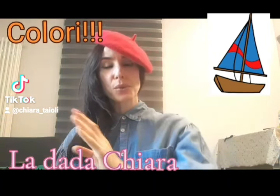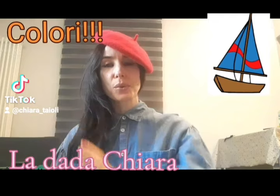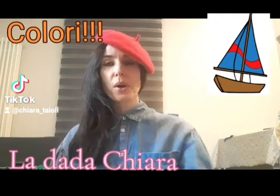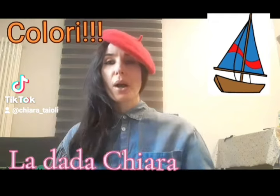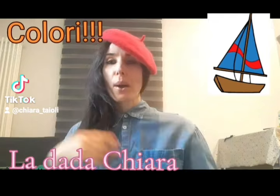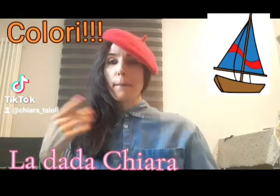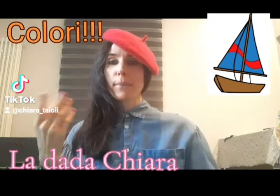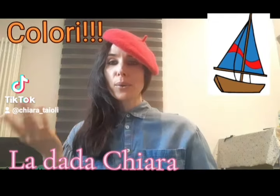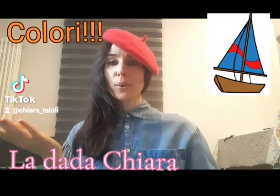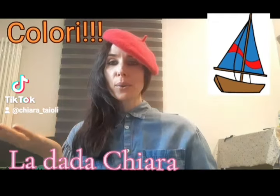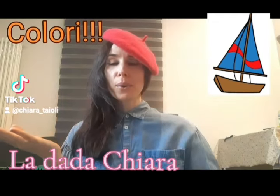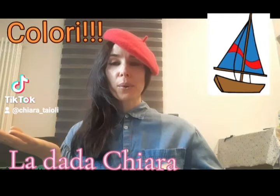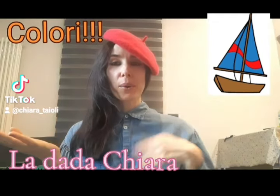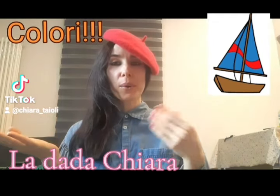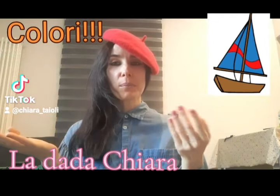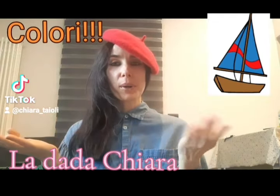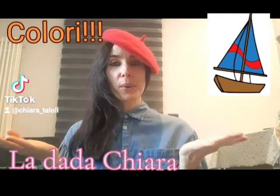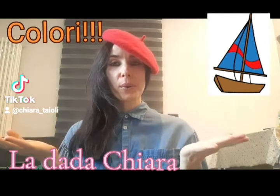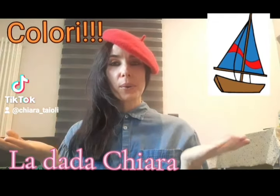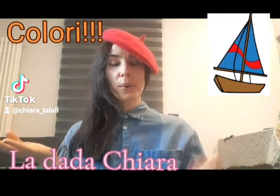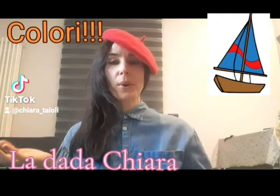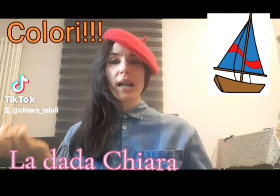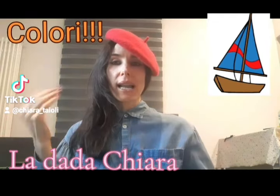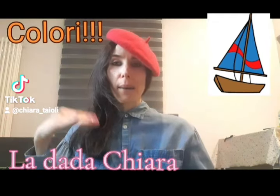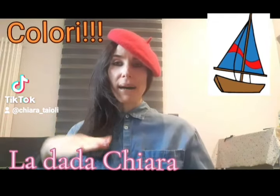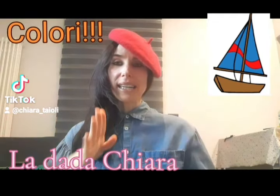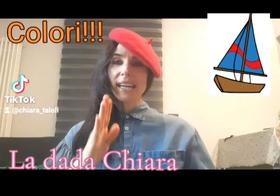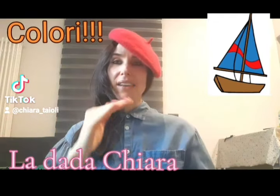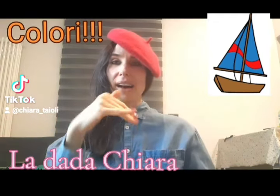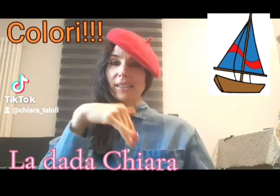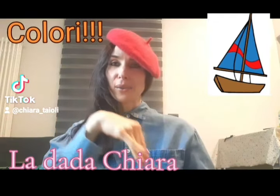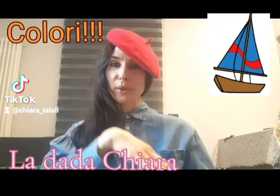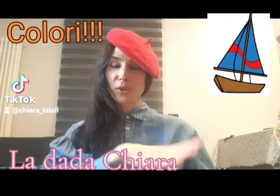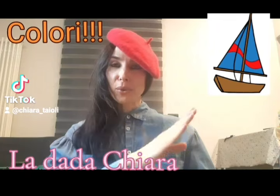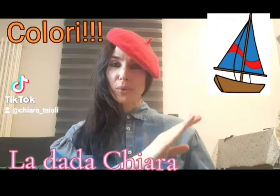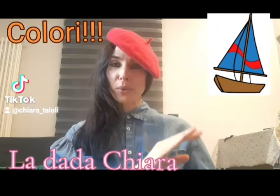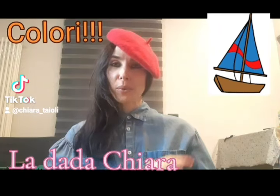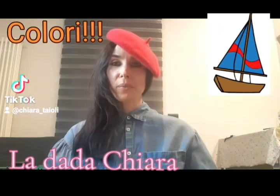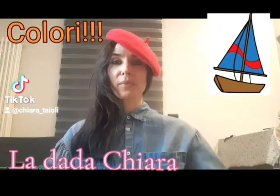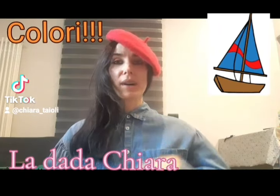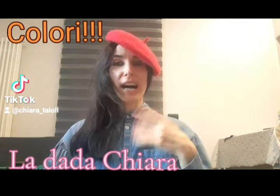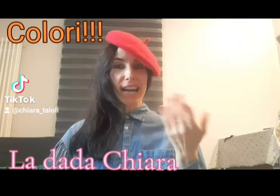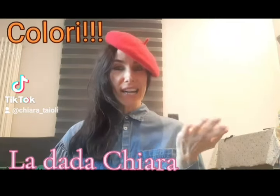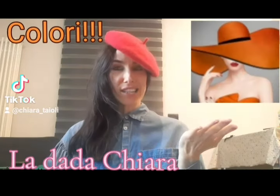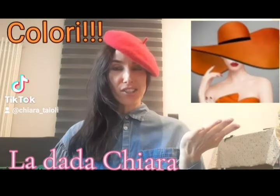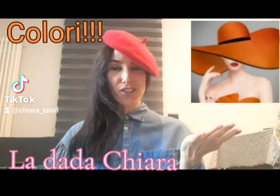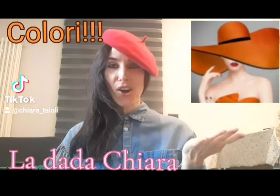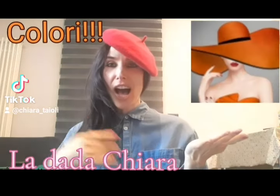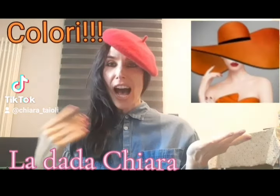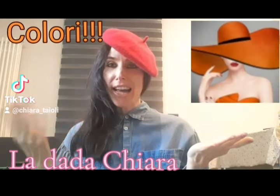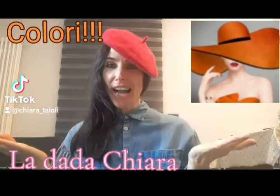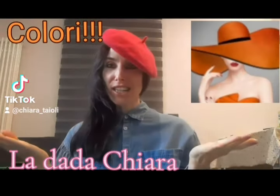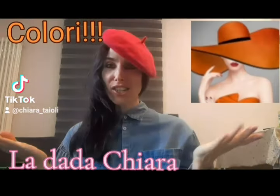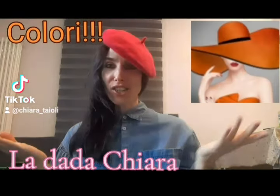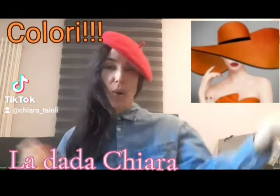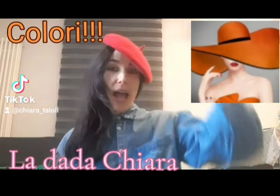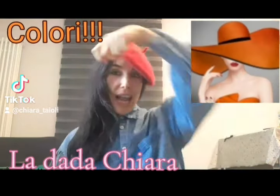giù. Blu, blu, la barca che va su e giù. Arancio, arancio, è il